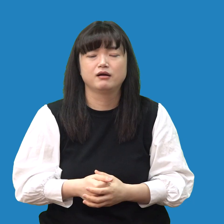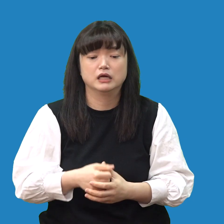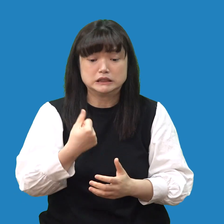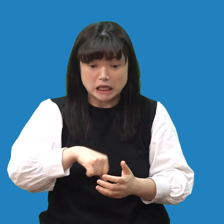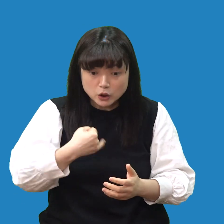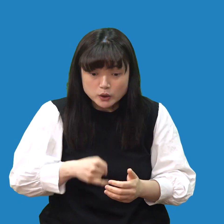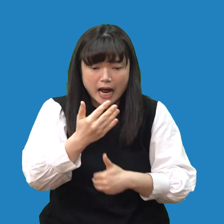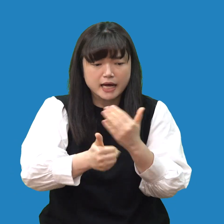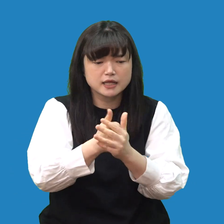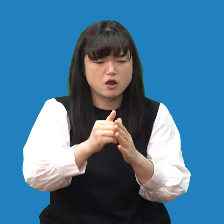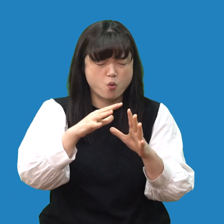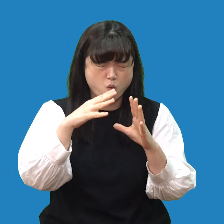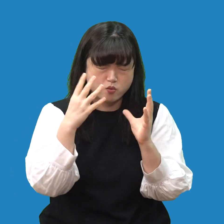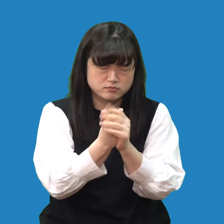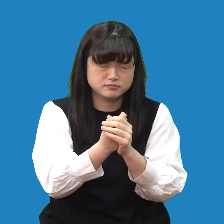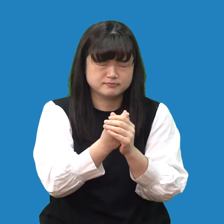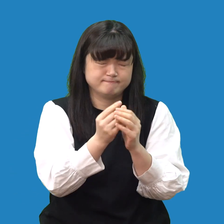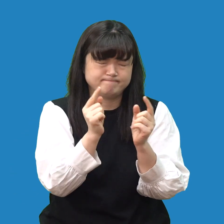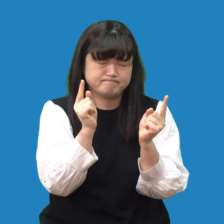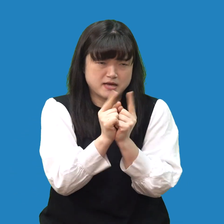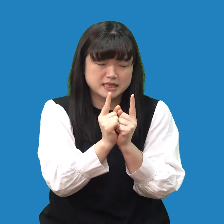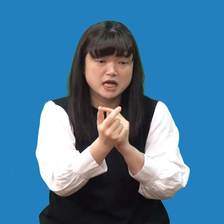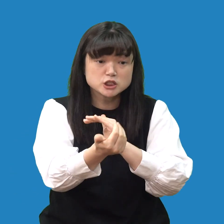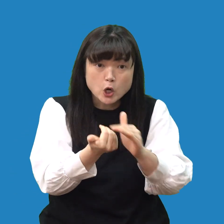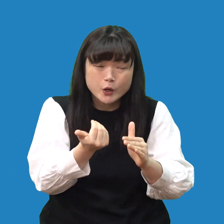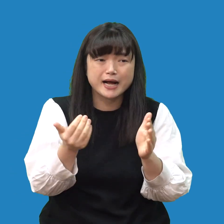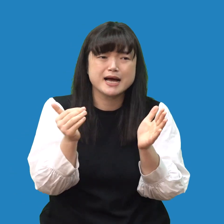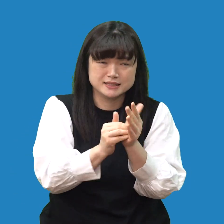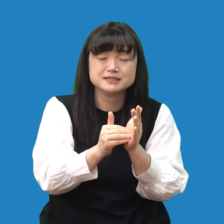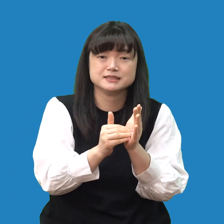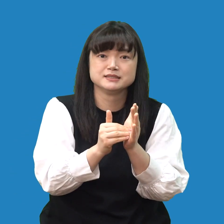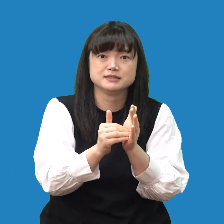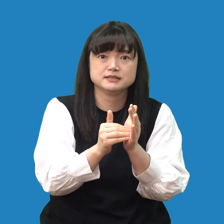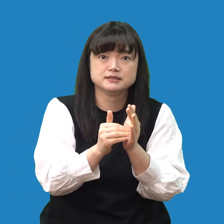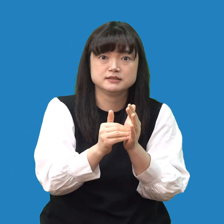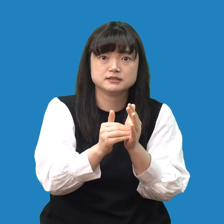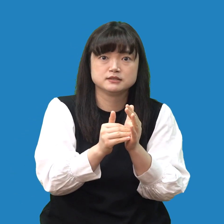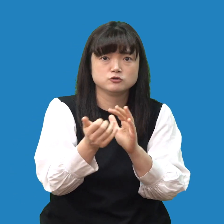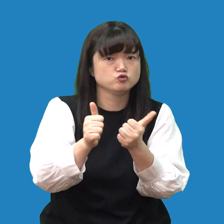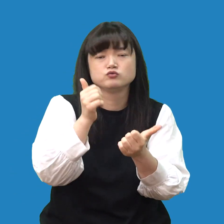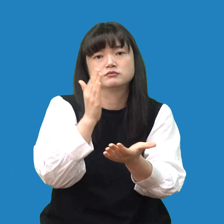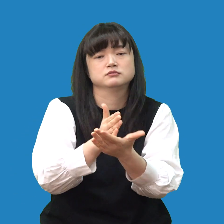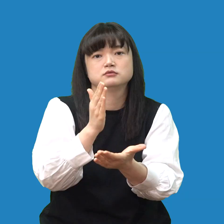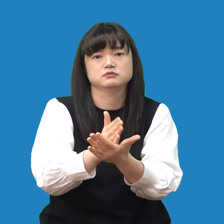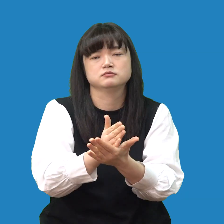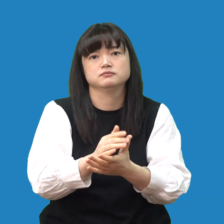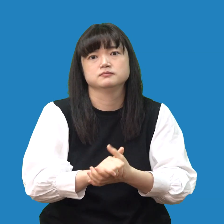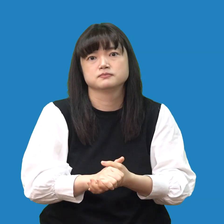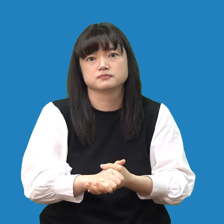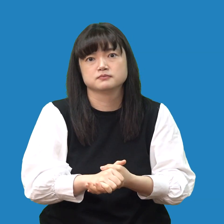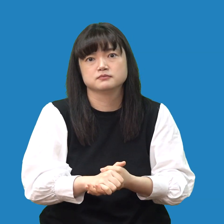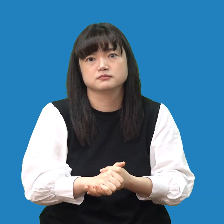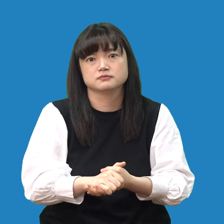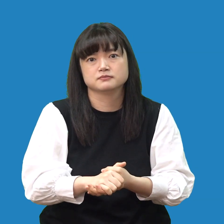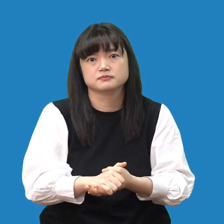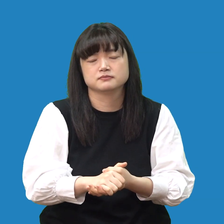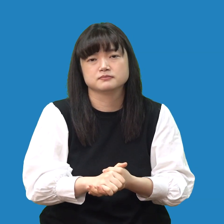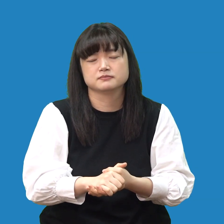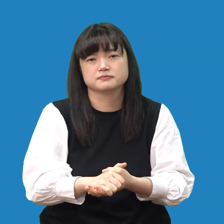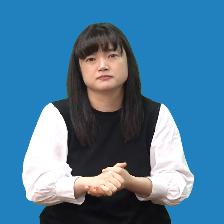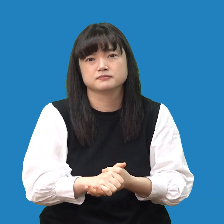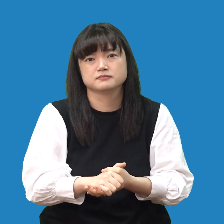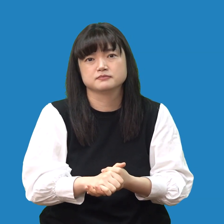자녀들이 하나님 제대로 만나고 신앙의 바톤을 확실히 이어받을 때까지 여러분 절대 죽지 마시기 바랍니다.